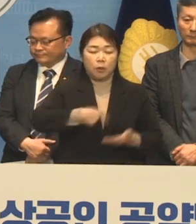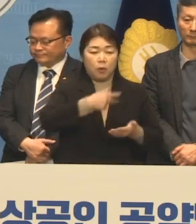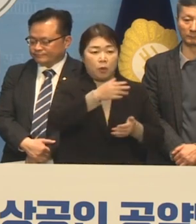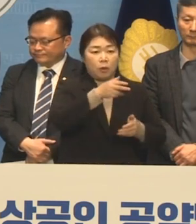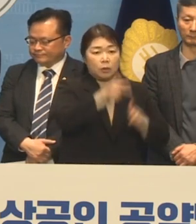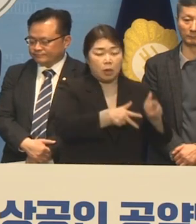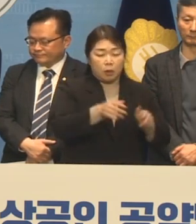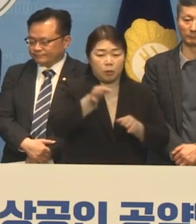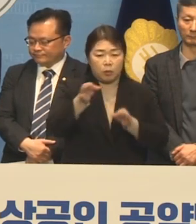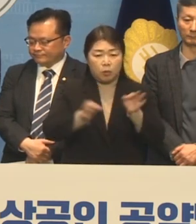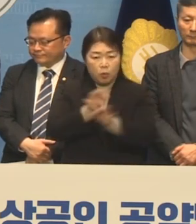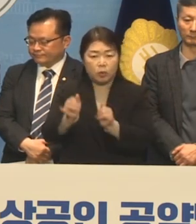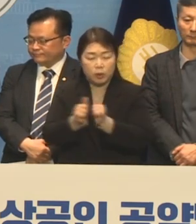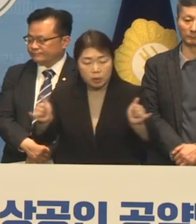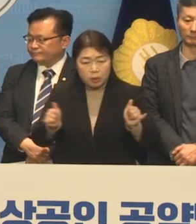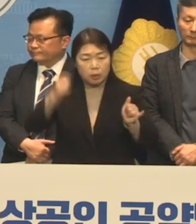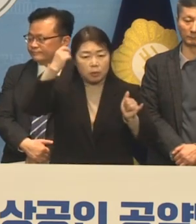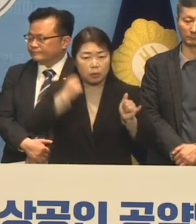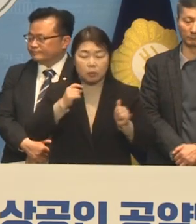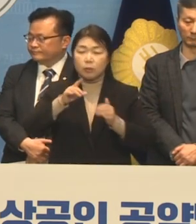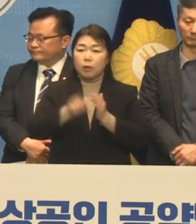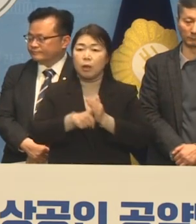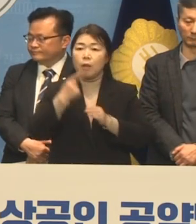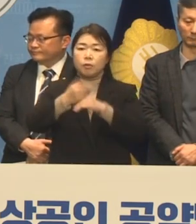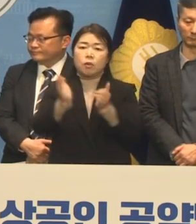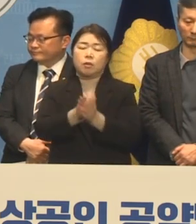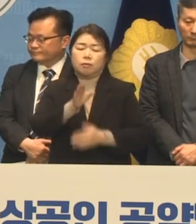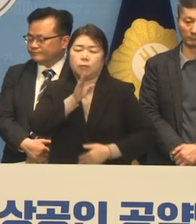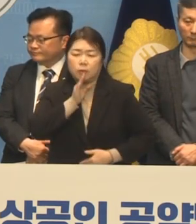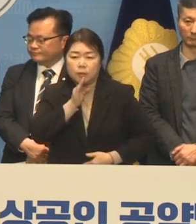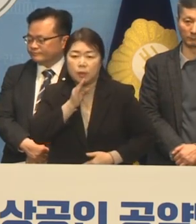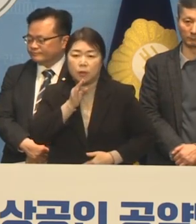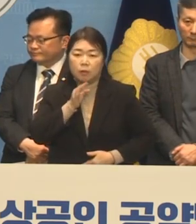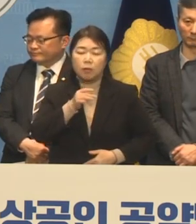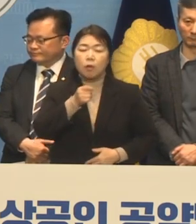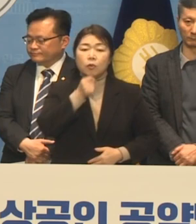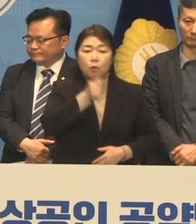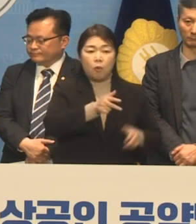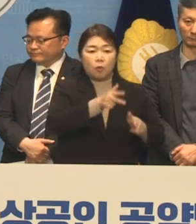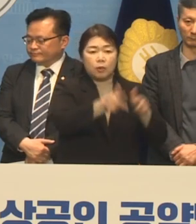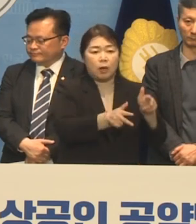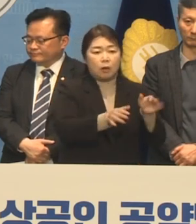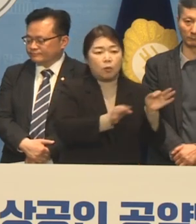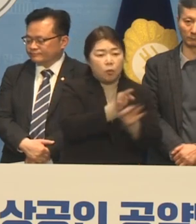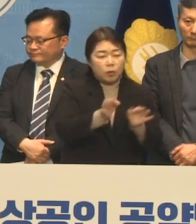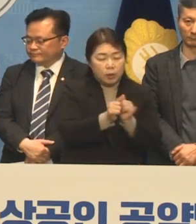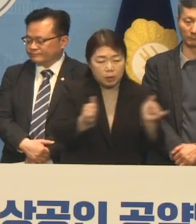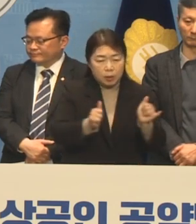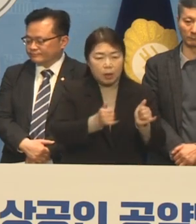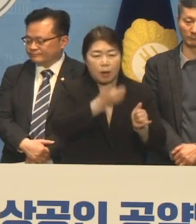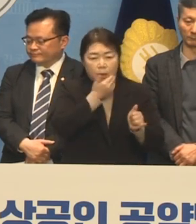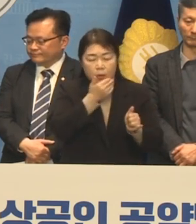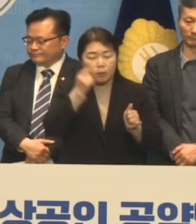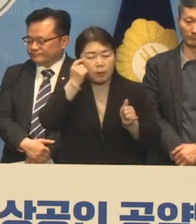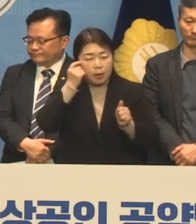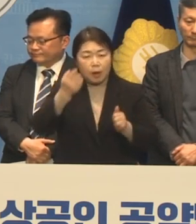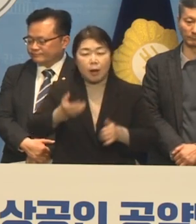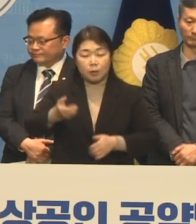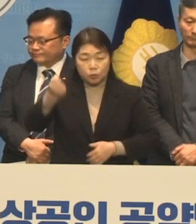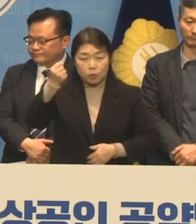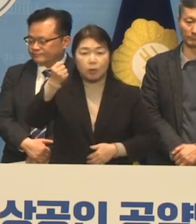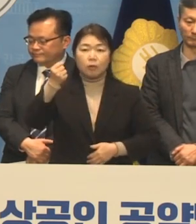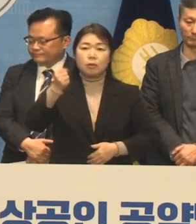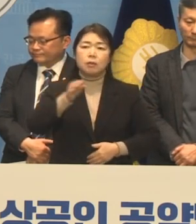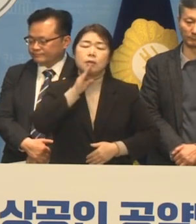때 민주당은 진심으로 소상공인을 아끼고 소중하게 생각하는구나 하는